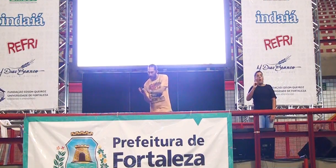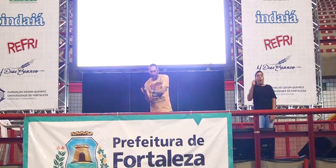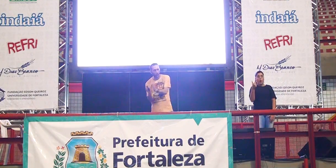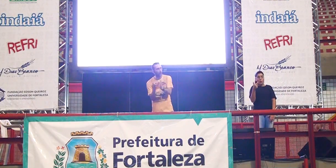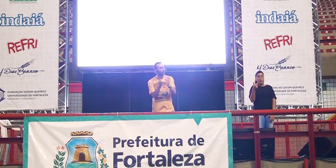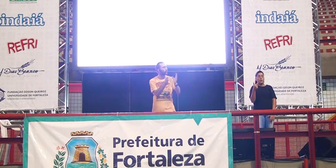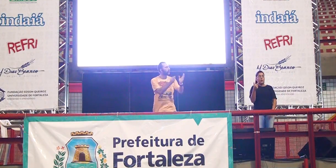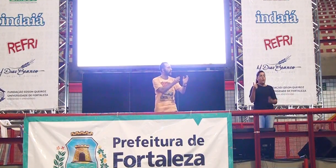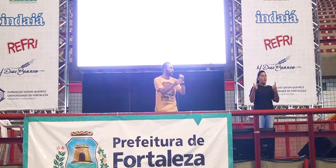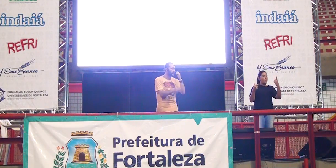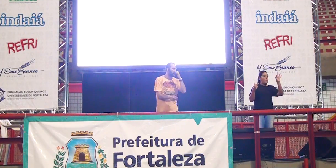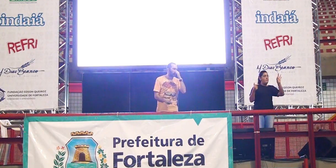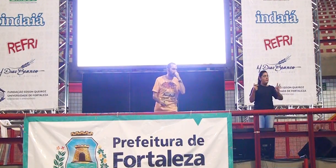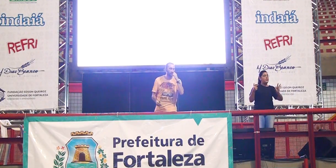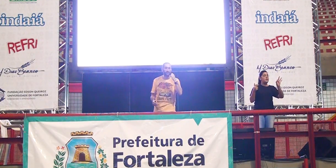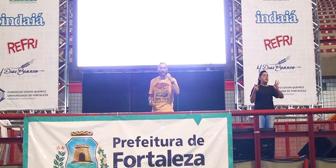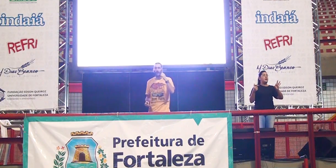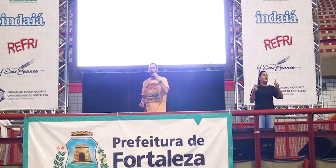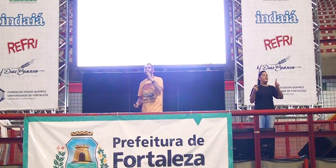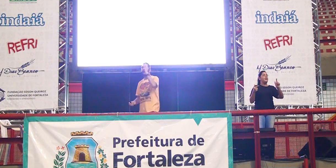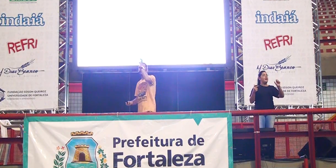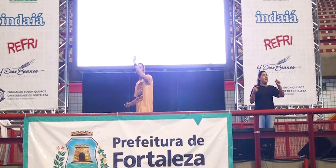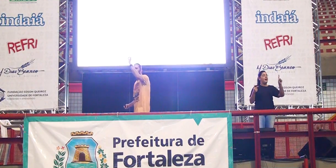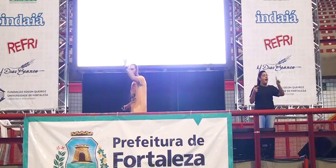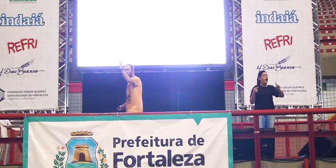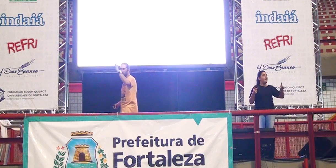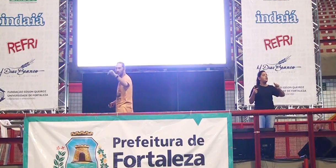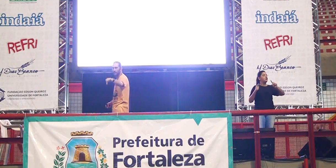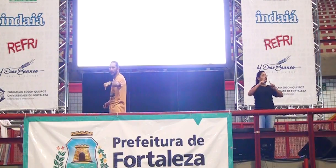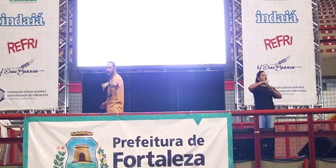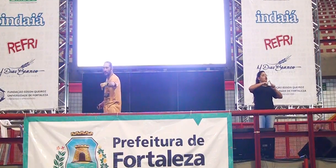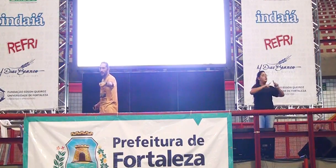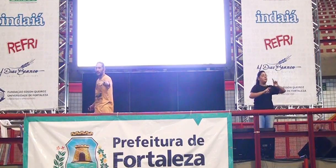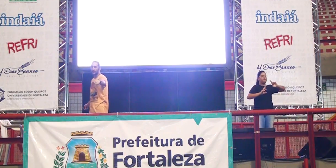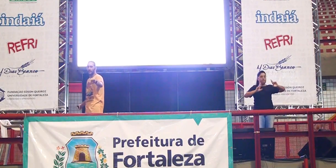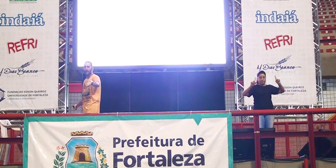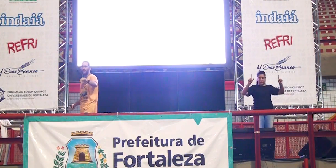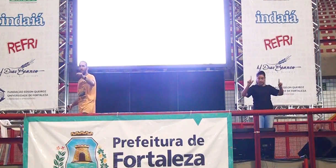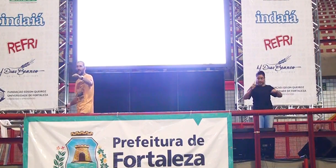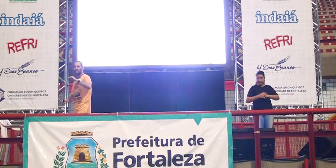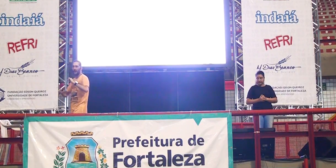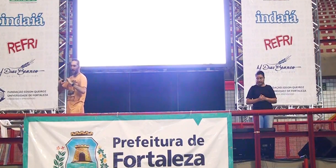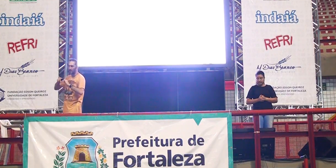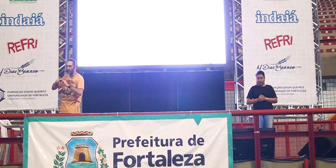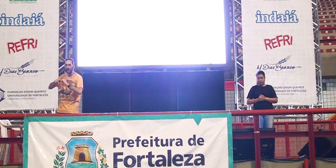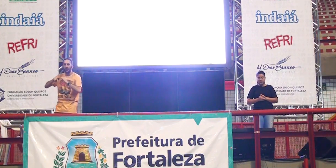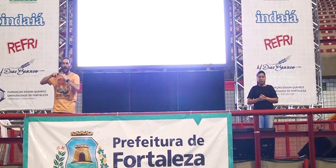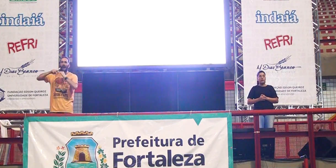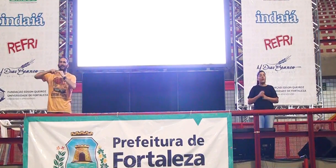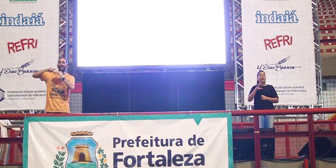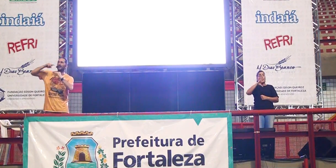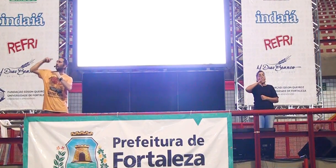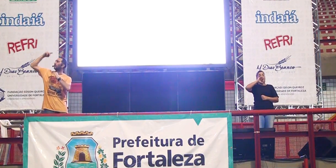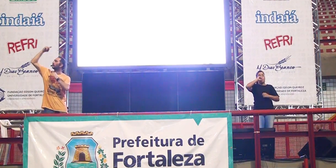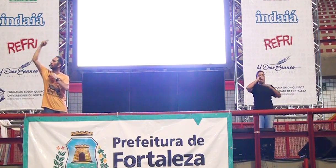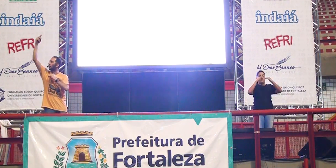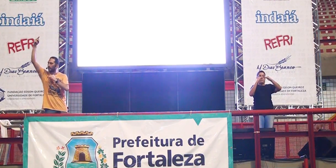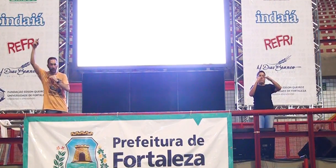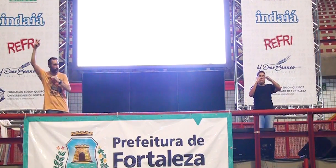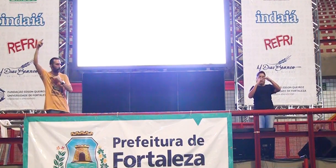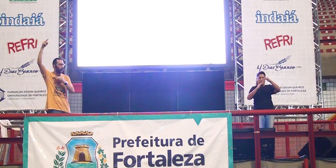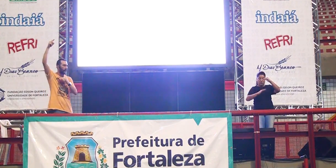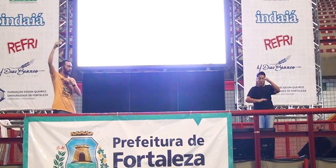de gás carbônico e 1% de outros gases. A maior parte do oxigênio está aqui, na parte mais baixa, até